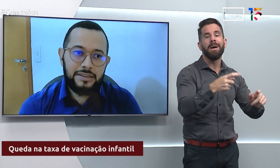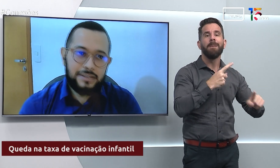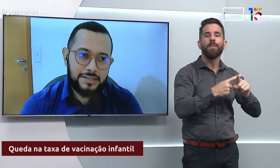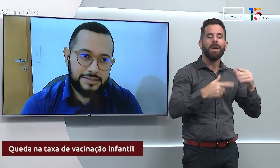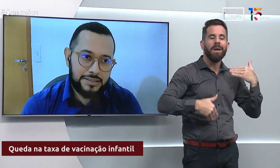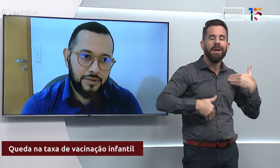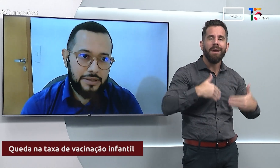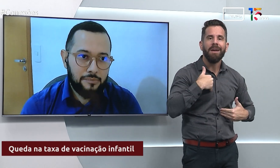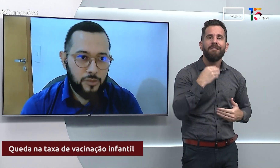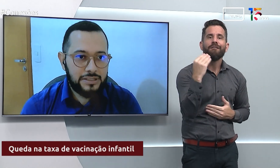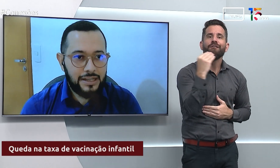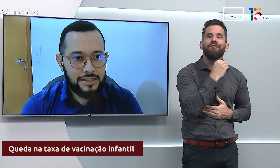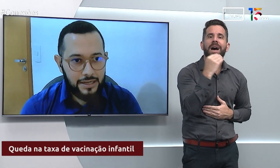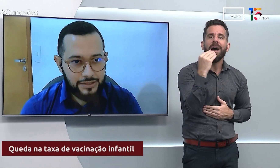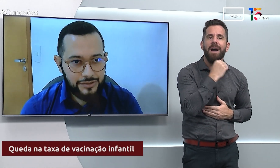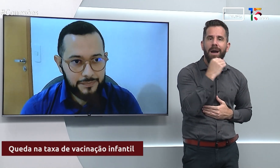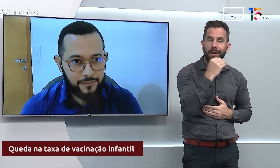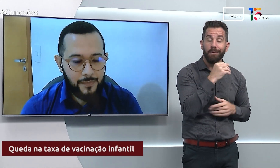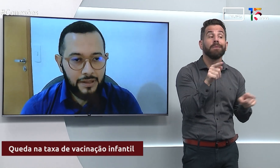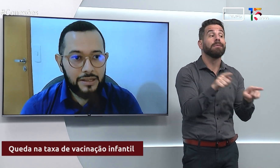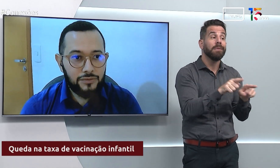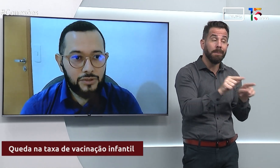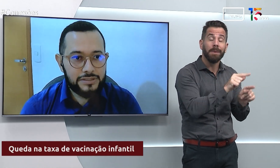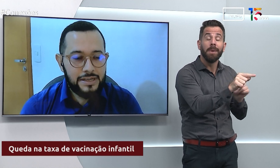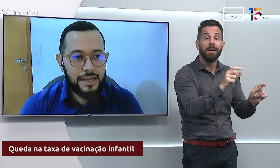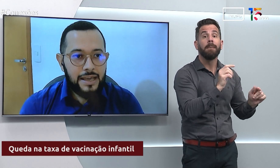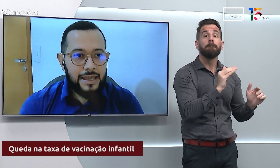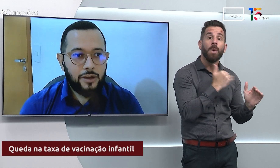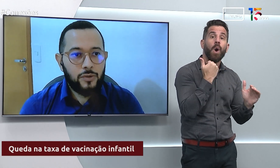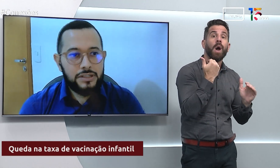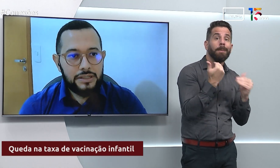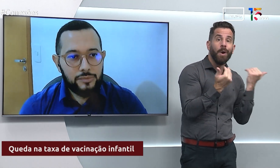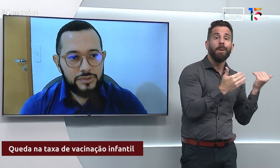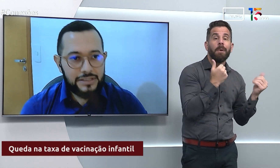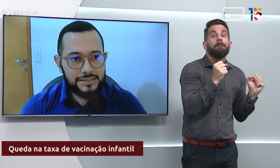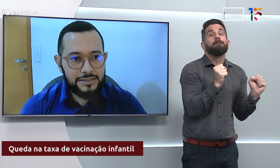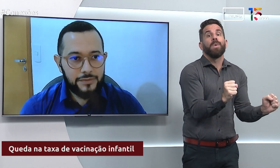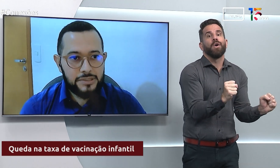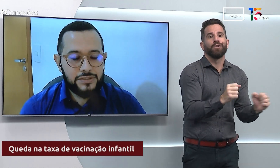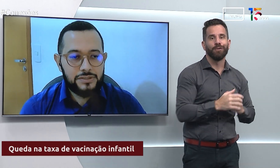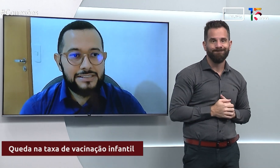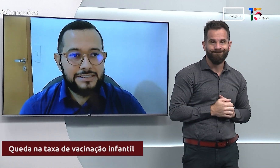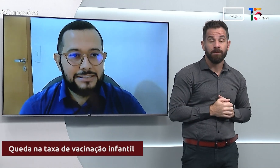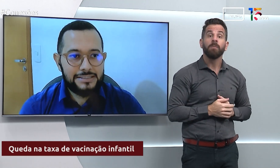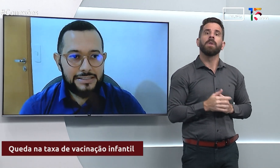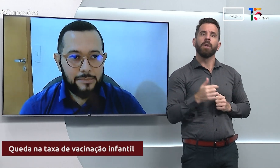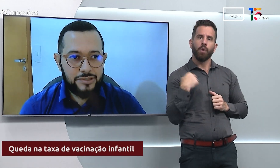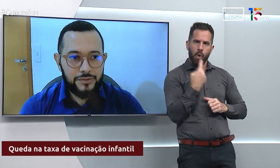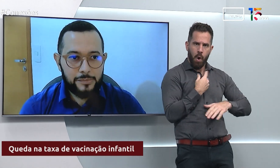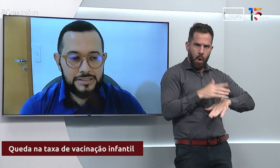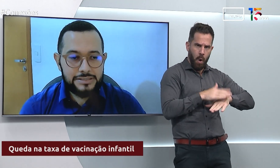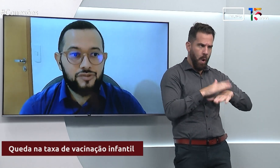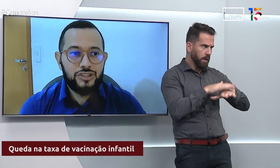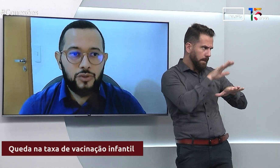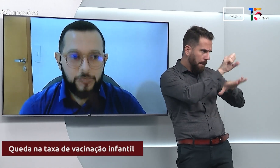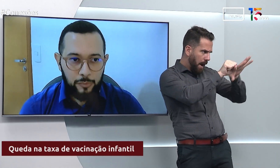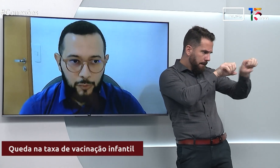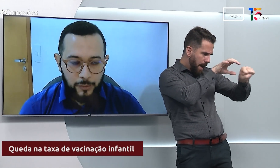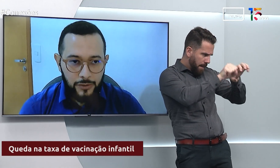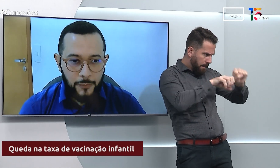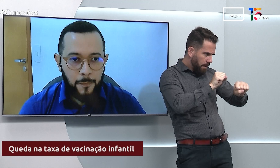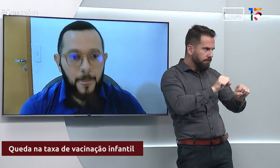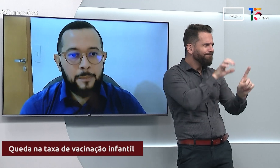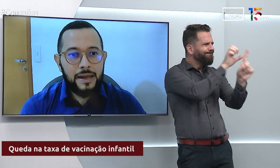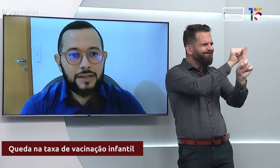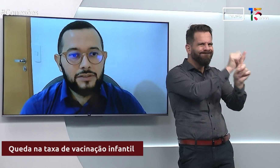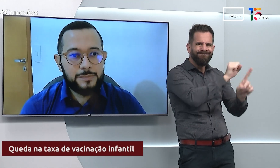para a internação e mortalidade. Então, nós recortamos essas informações desse sistema de informação de domínio